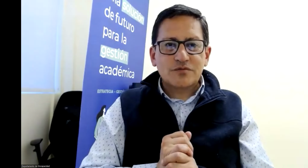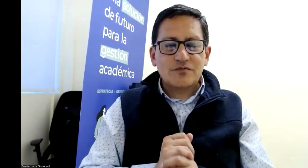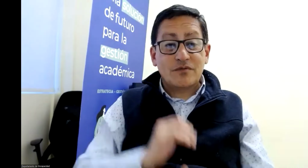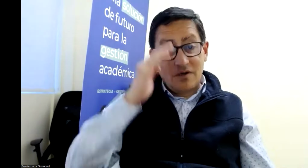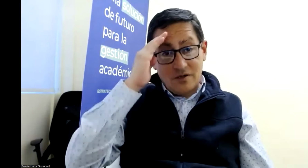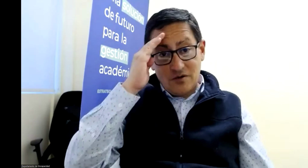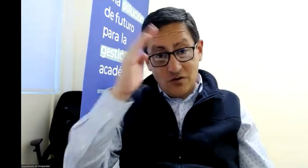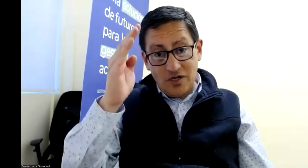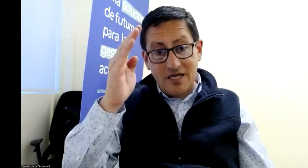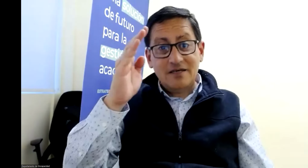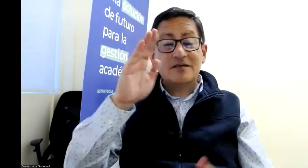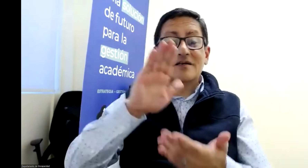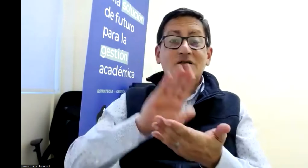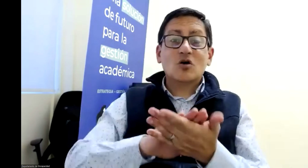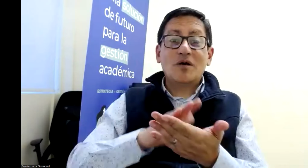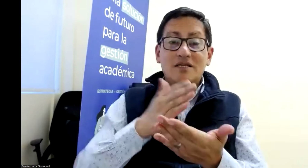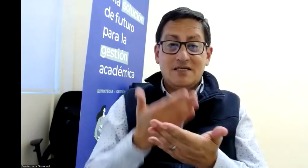hola ¿cómo estás?